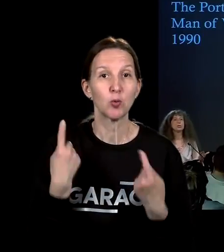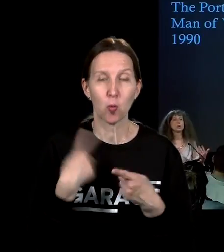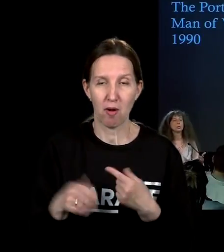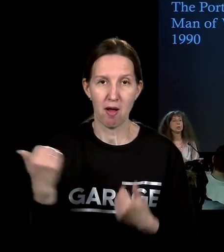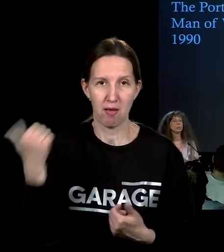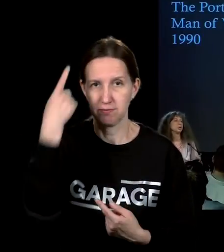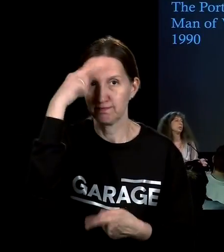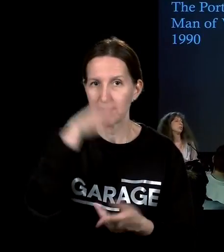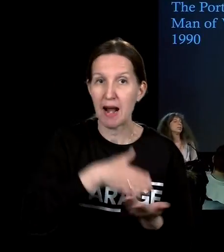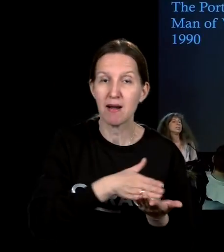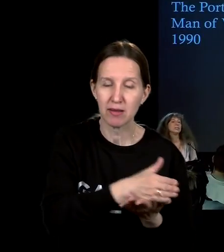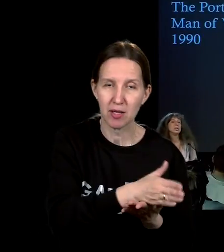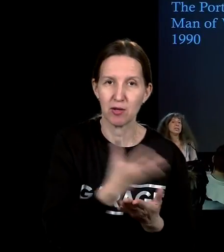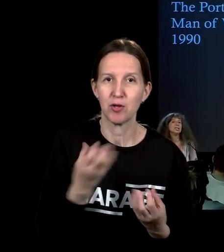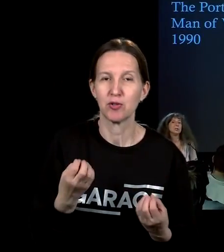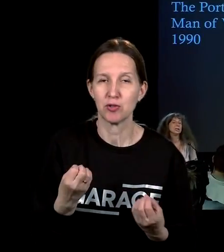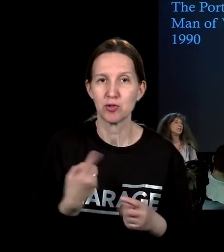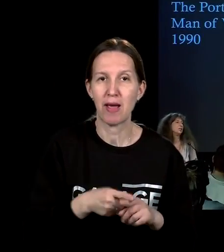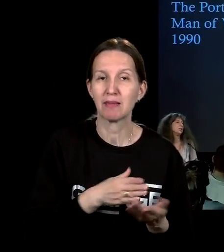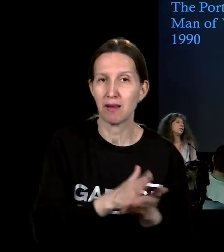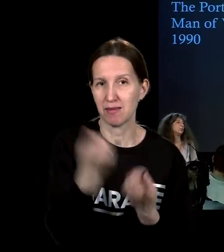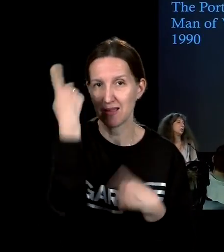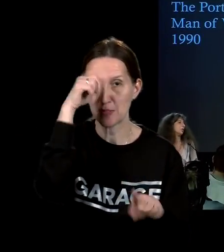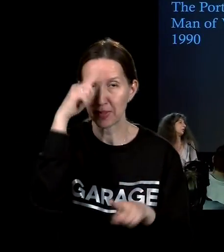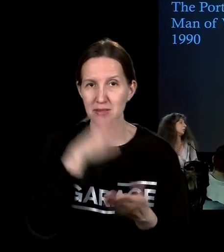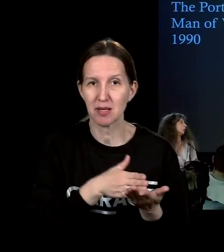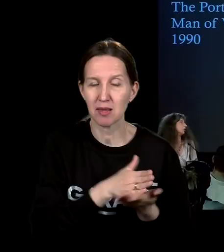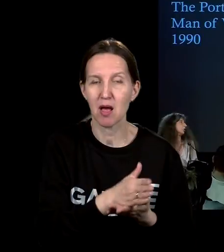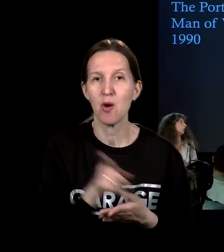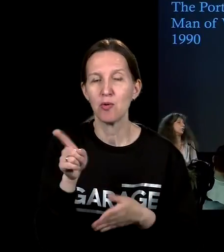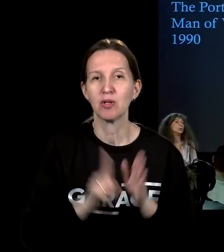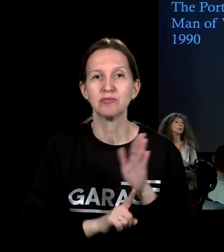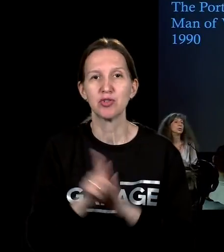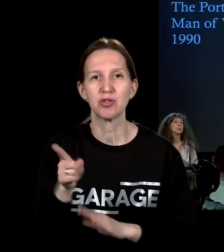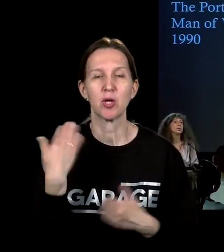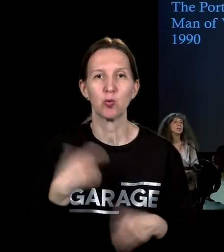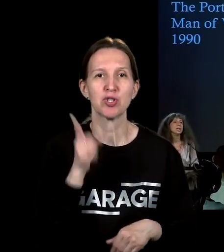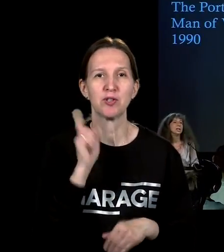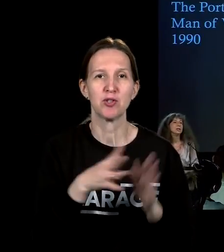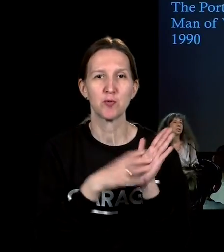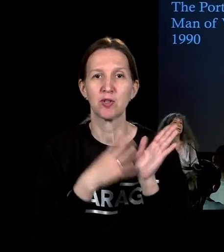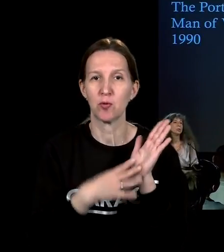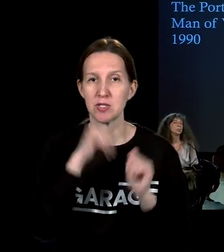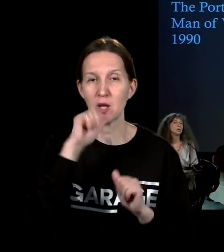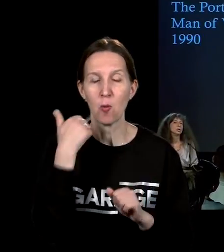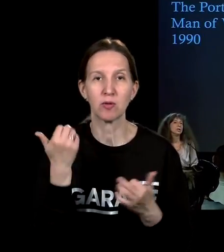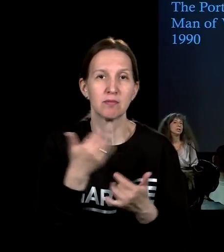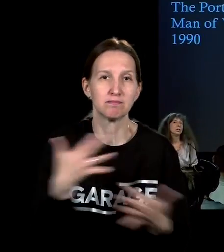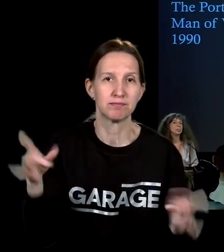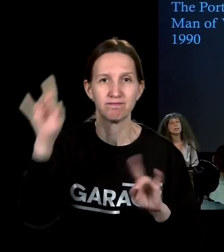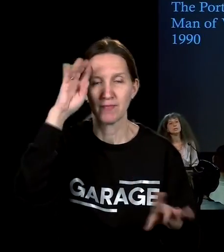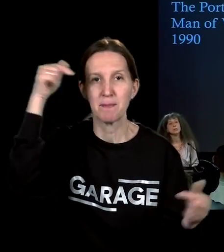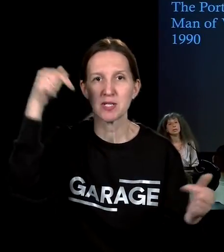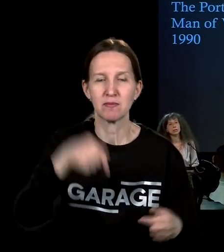линия, которой он занимался, линия изобретения, это линия изобретения, которая начинает в 90-е годы, это всякие приспособления